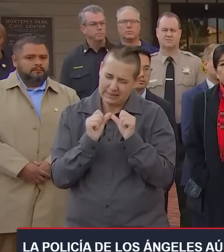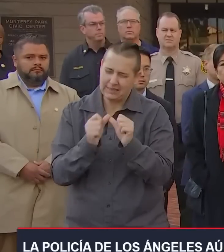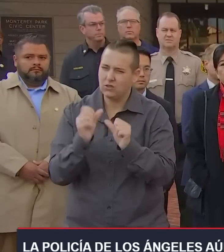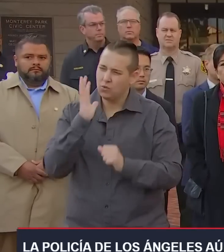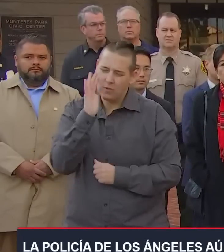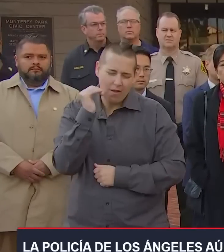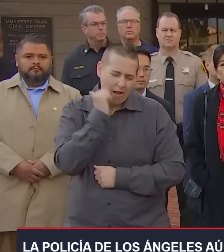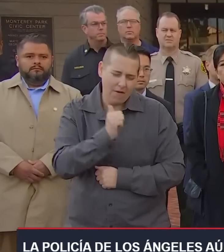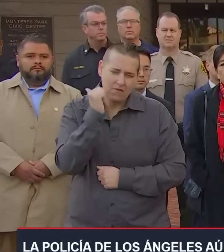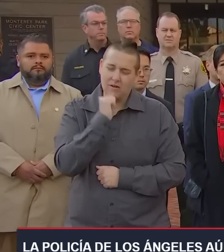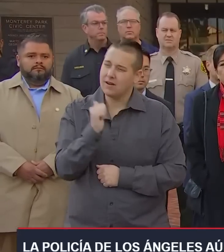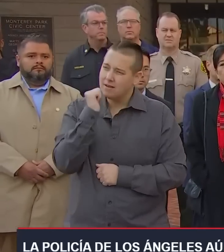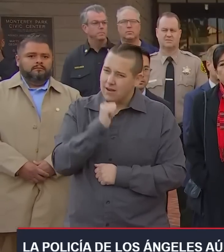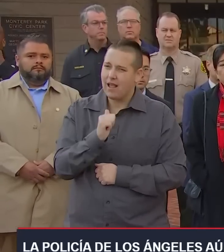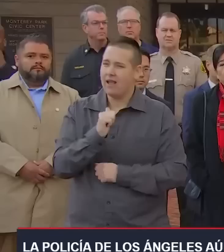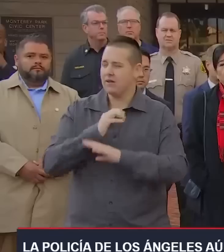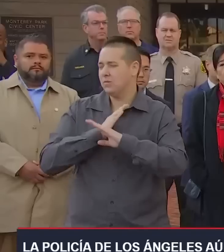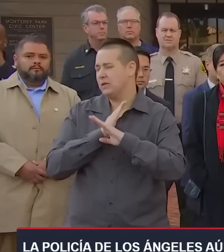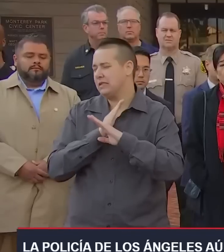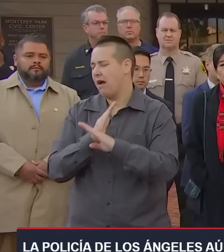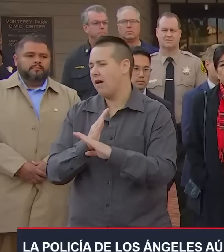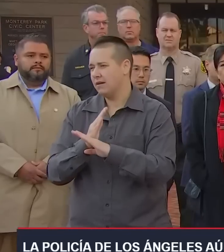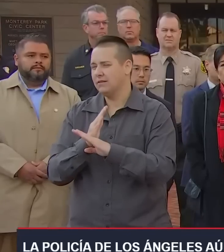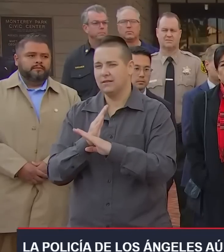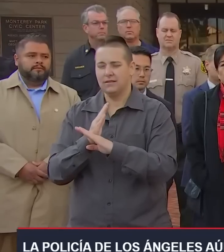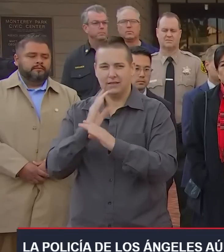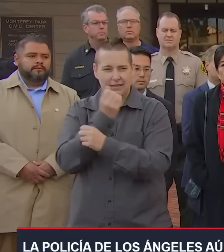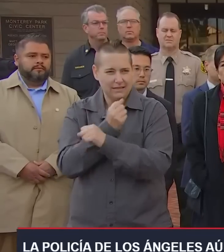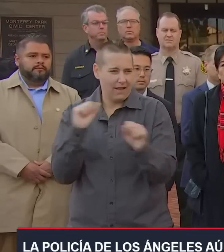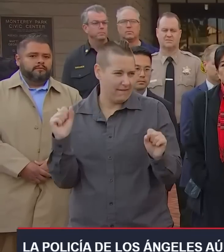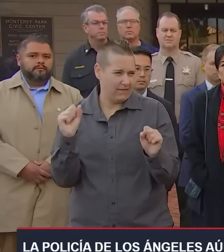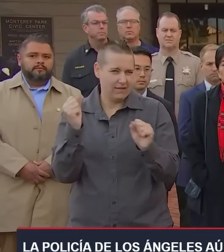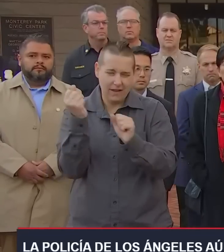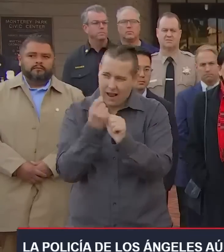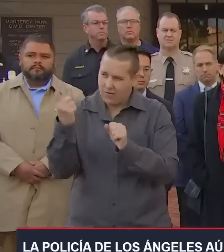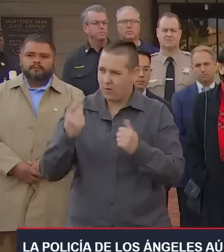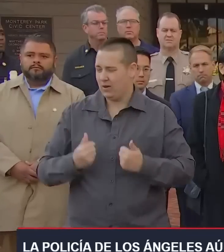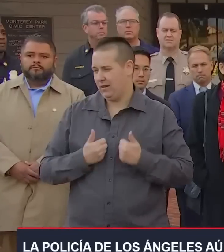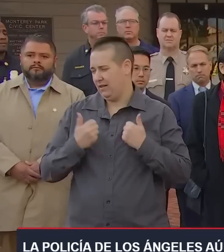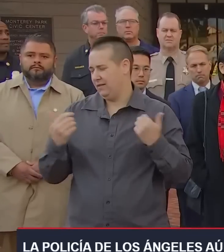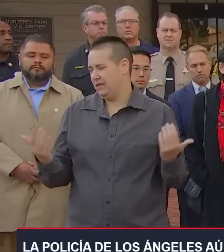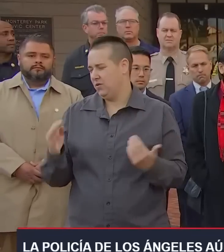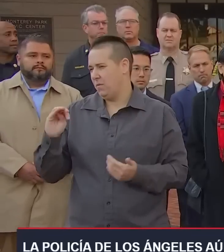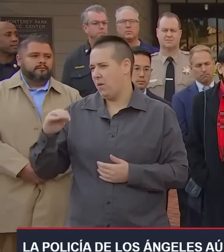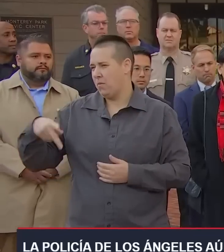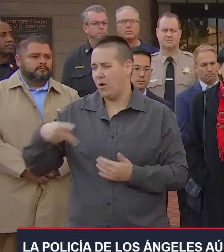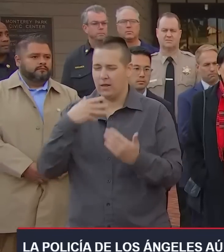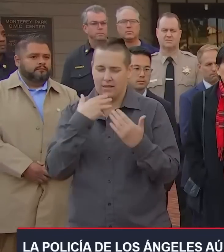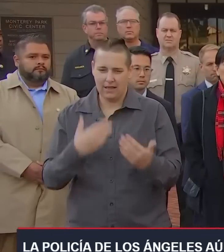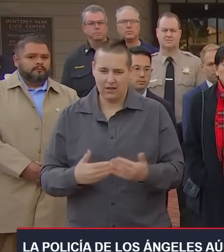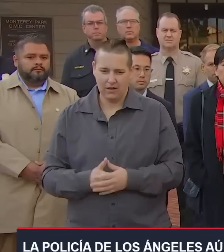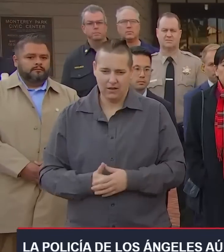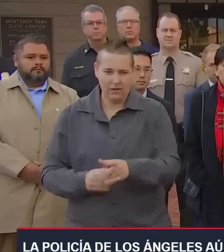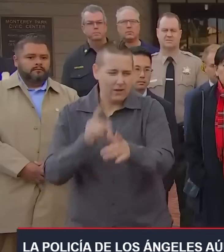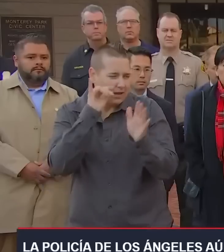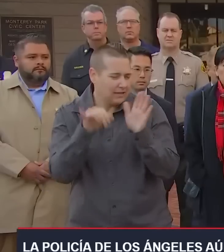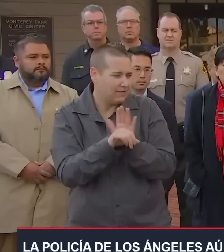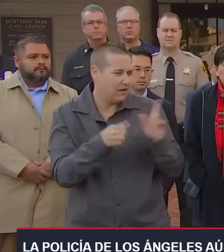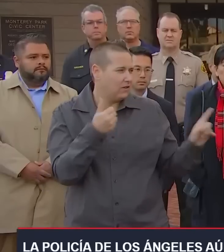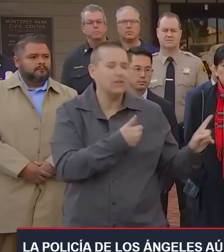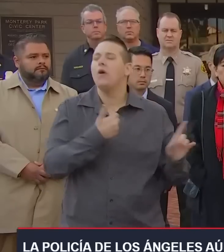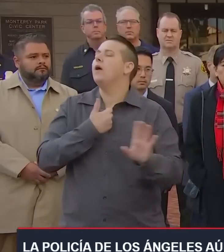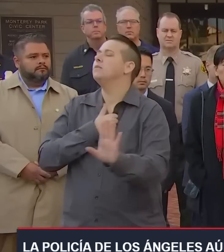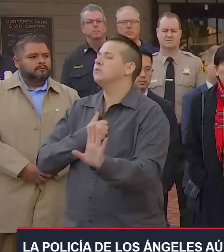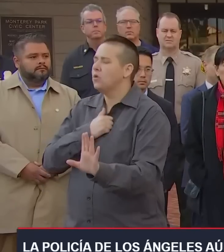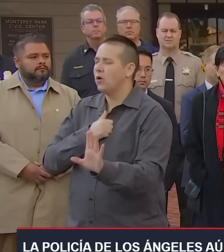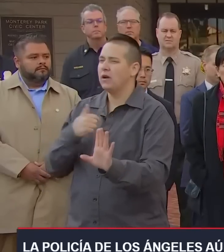queremos que sepan que el departamento de policía va a seguir protegiendo todos los días la seguridad de todos los